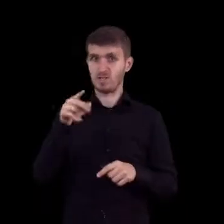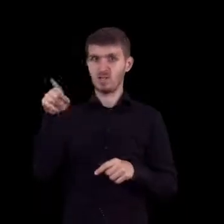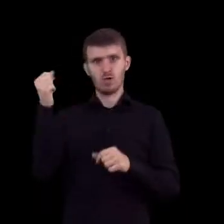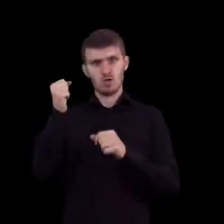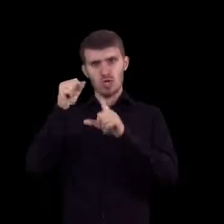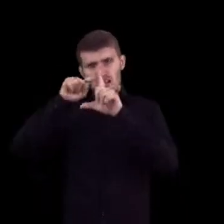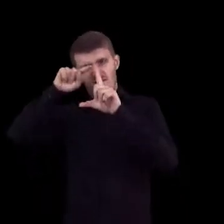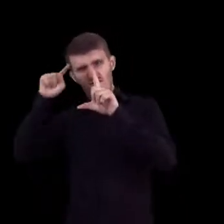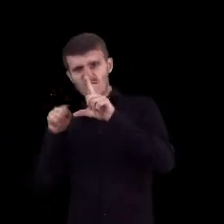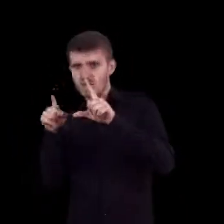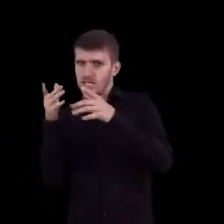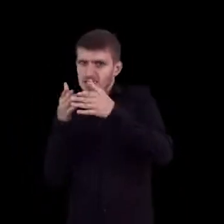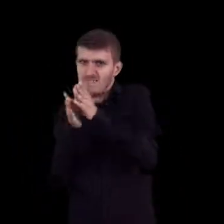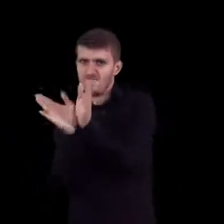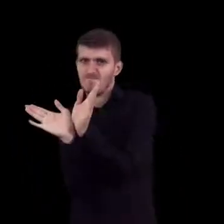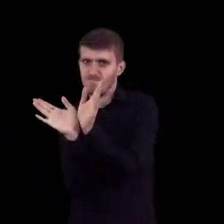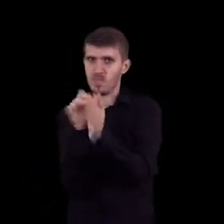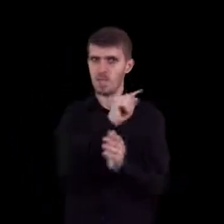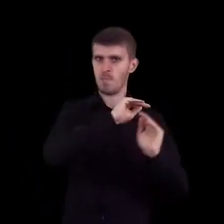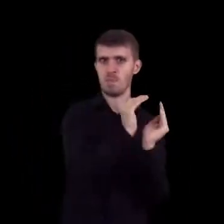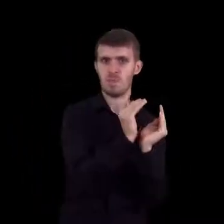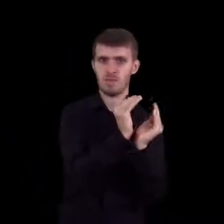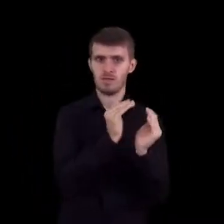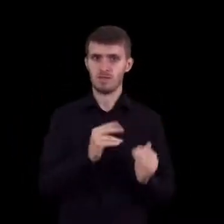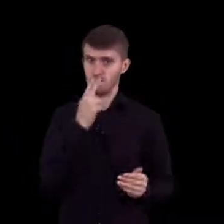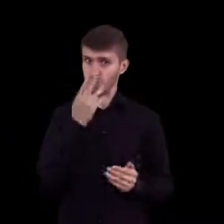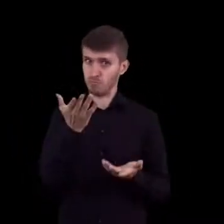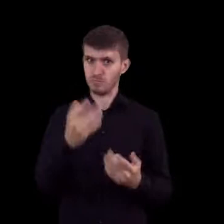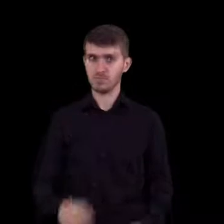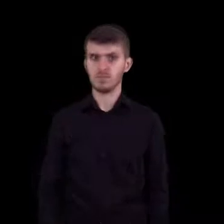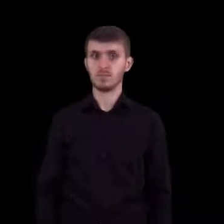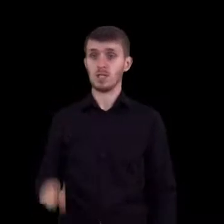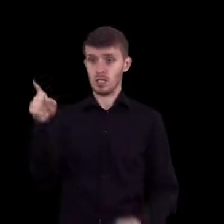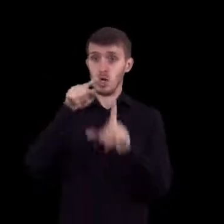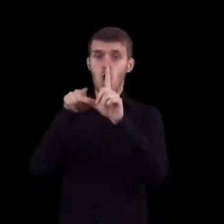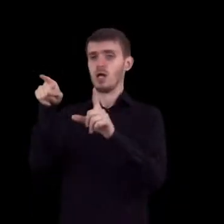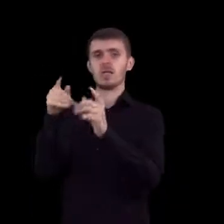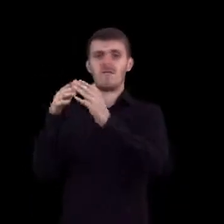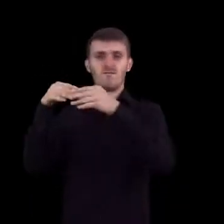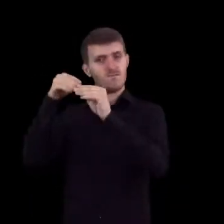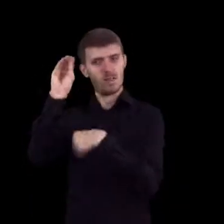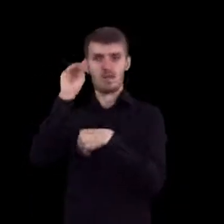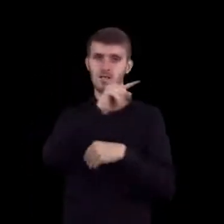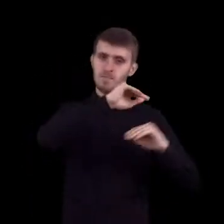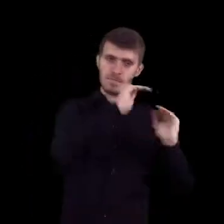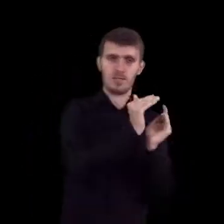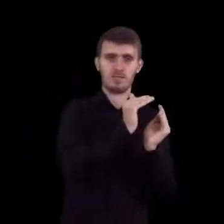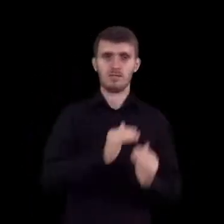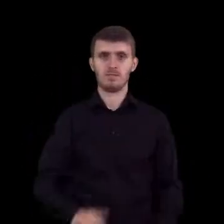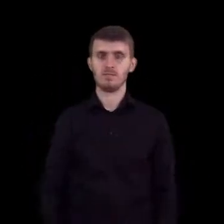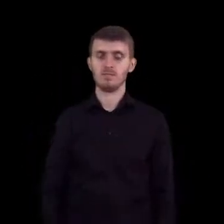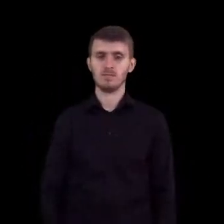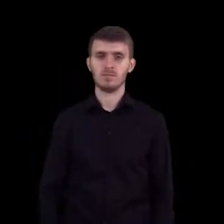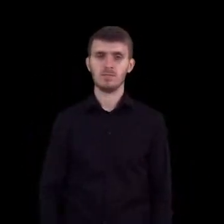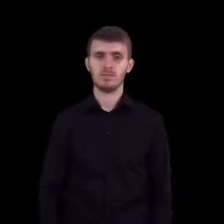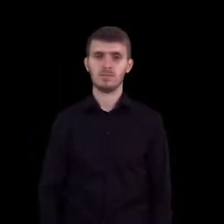Zwróć uwagę, że ten kąt jest większy niż ten kąt. Jest bardziej otwarty. Widzisz? Ten kąt jest większy, a